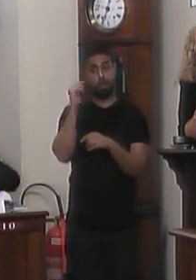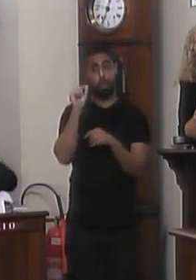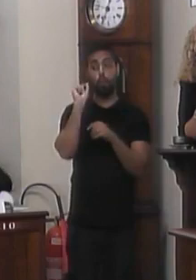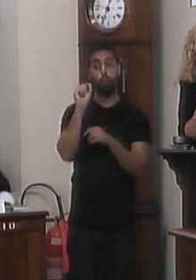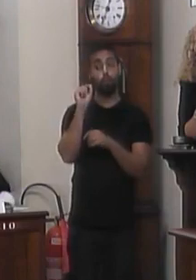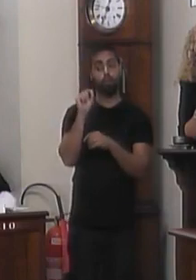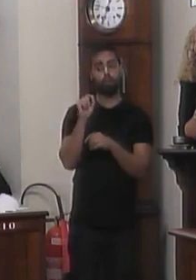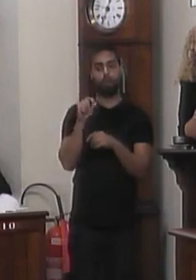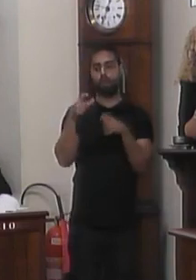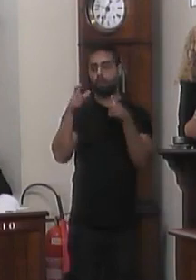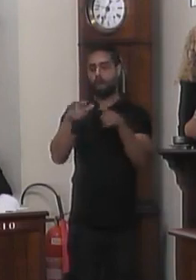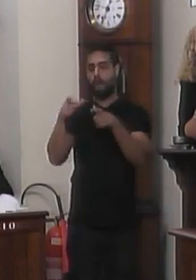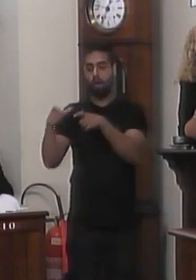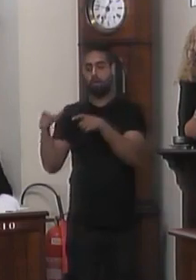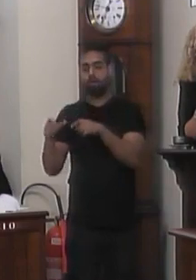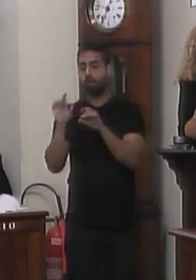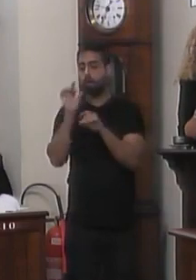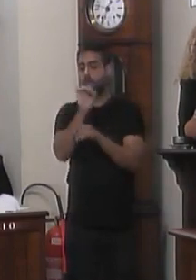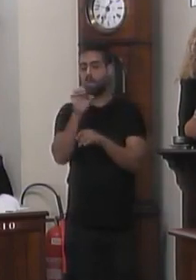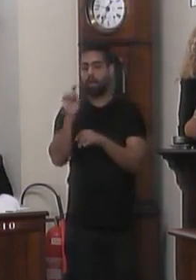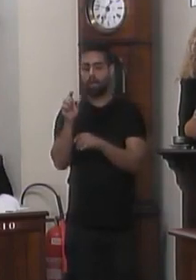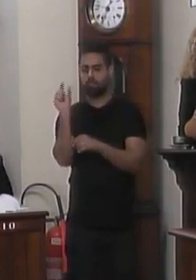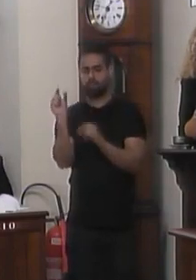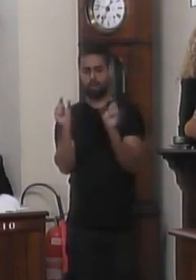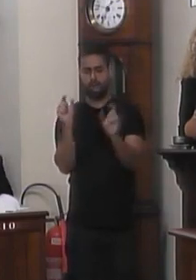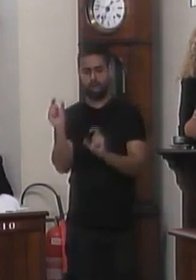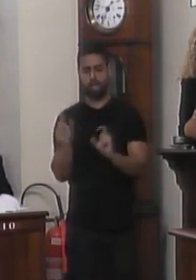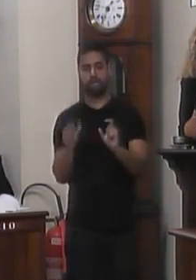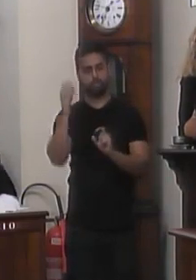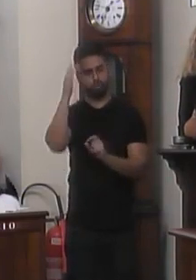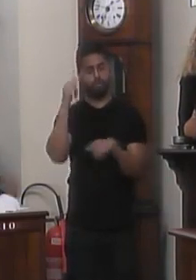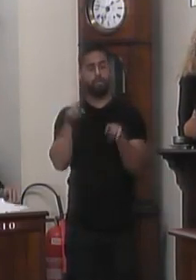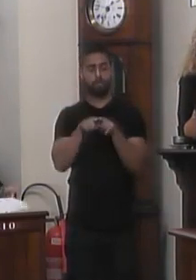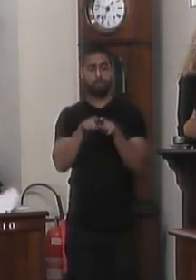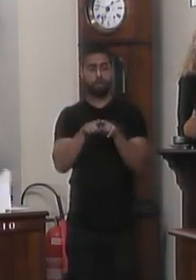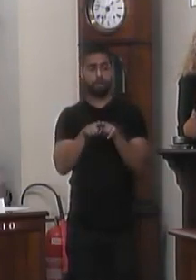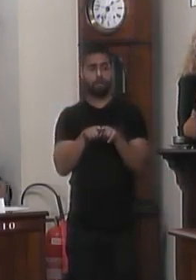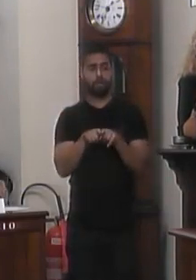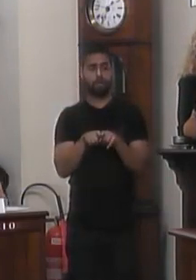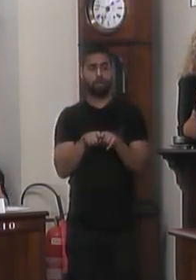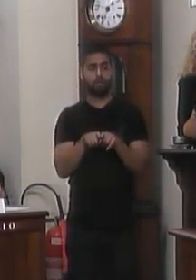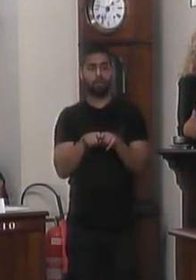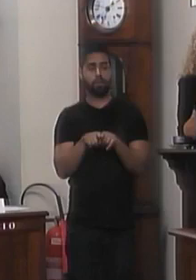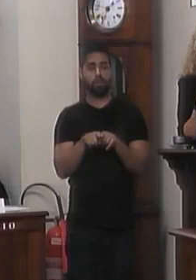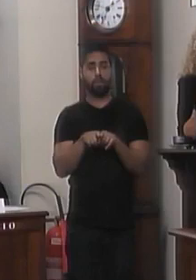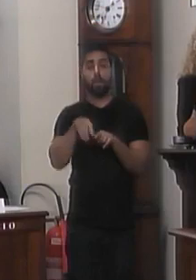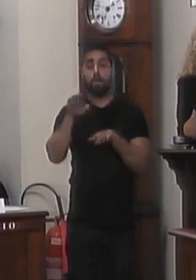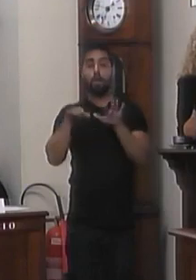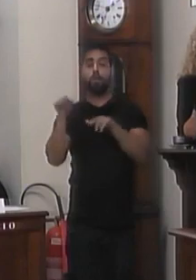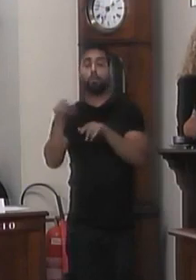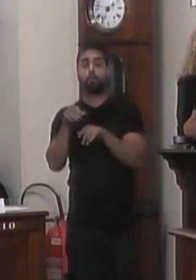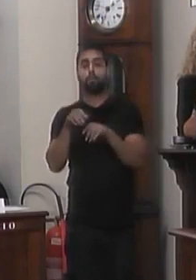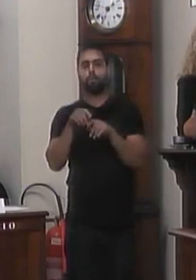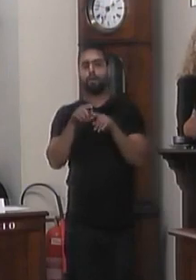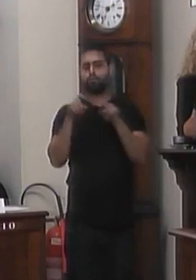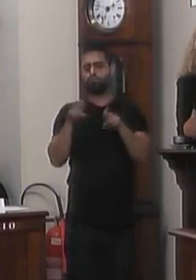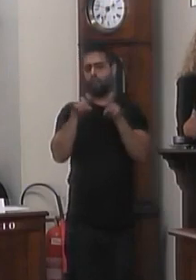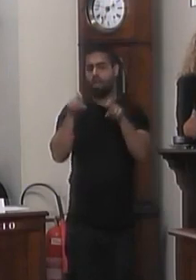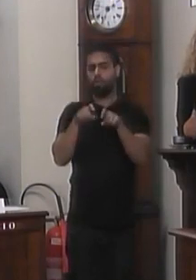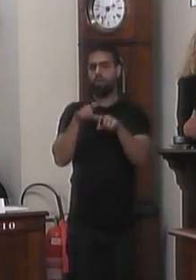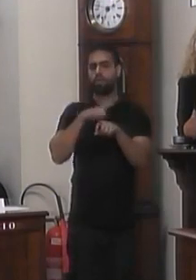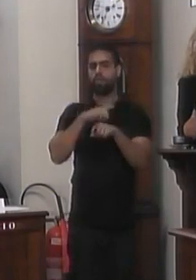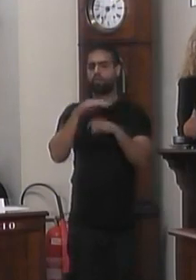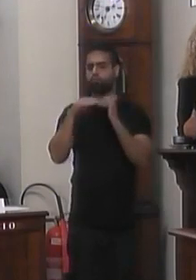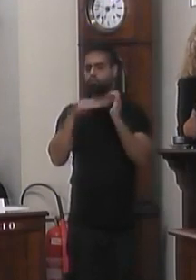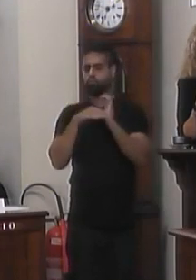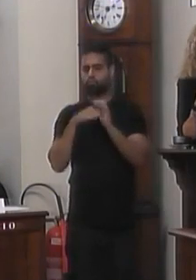e aonde foi cada pequenininho desse que somou. Entendi. Sim, isso a gente tira do sistema, nosso sistema de contabilidade, ele tem todos